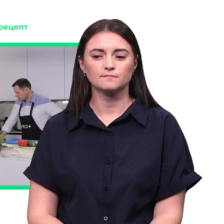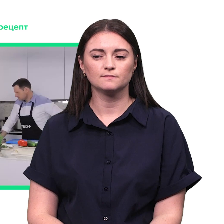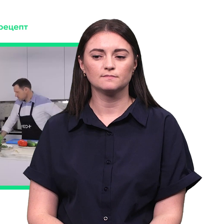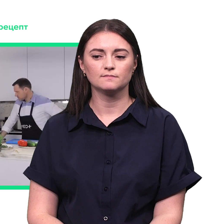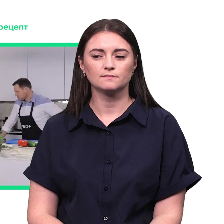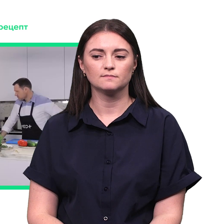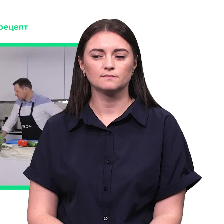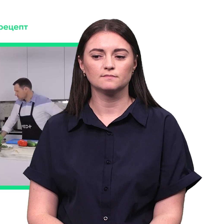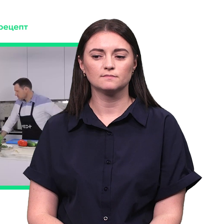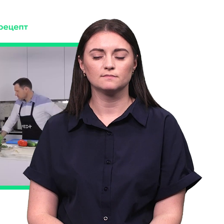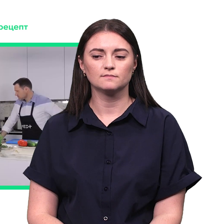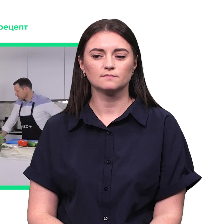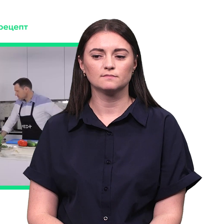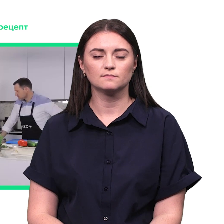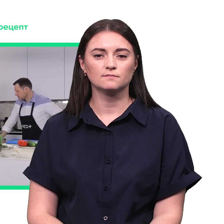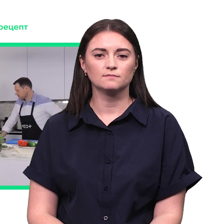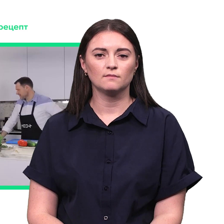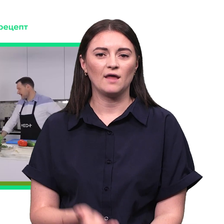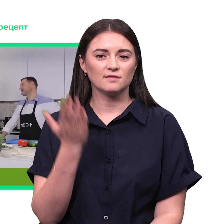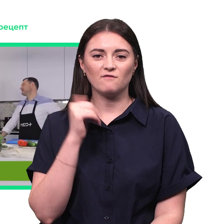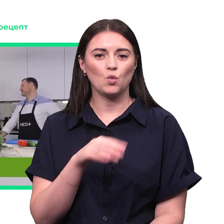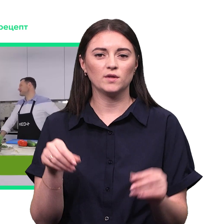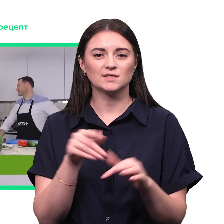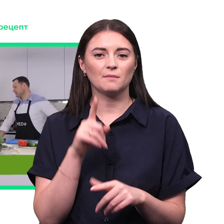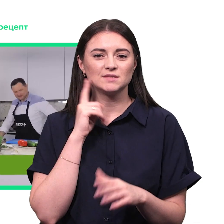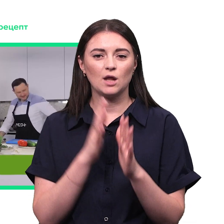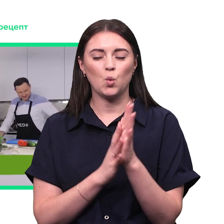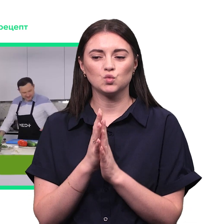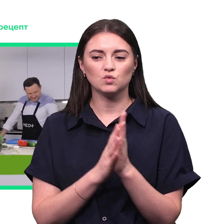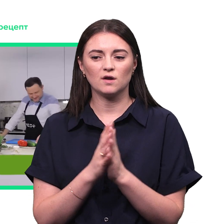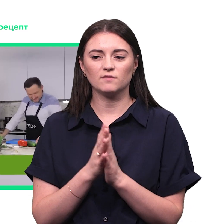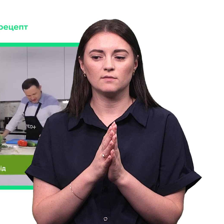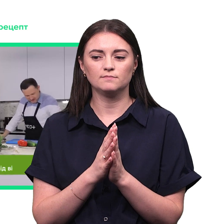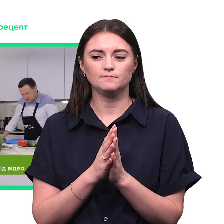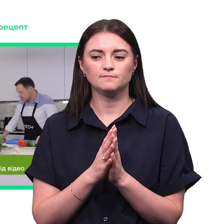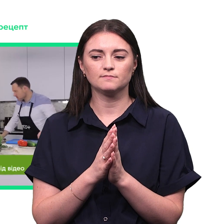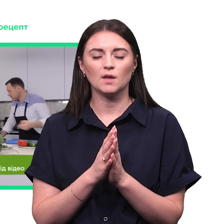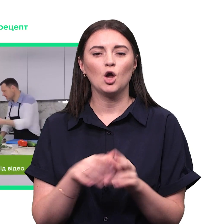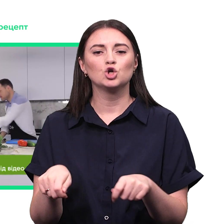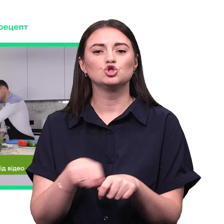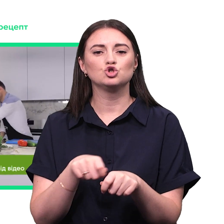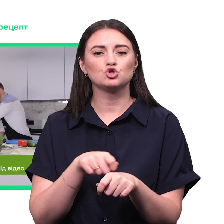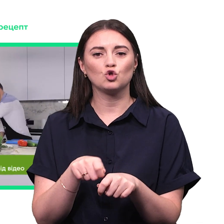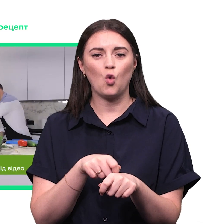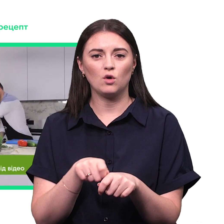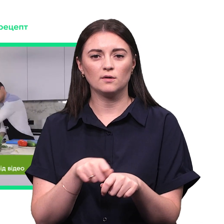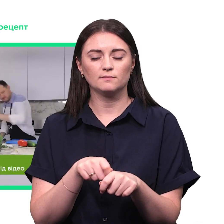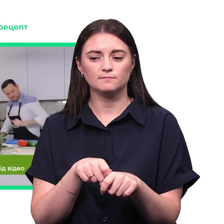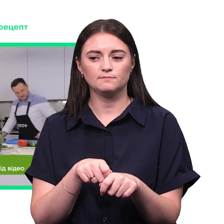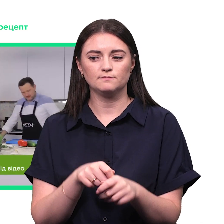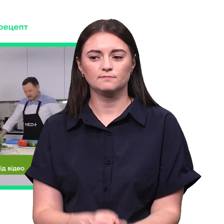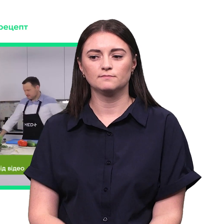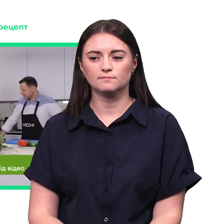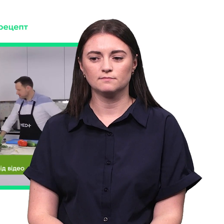смотреть. Никогда не сыпал зеленую траву. А какую траву сыпал? Подашь чеснок, Вася? Чеснок, пожалуйста. Чеснок,